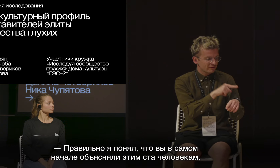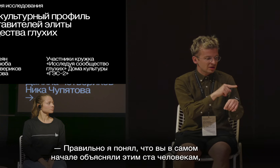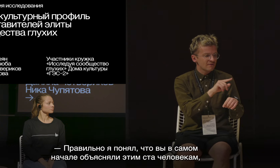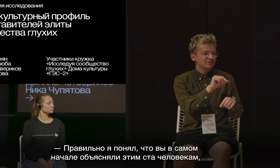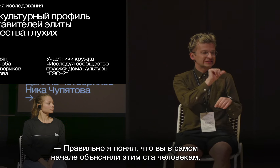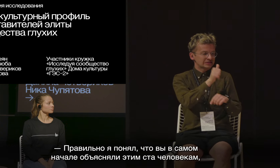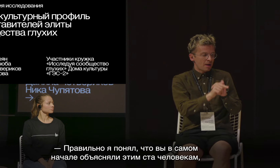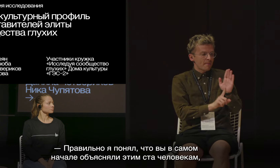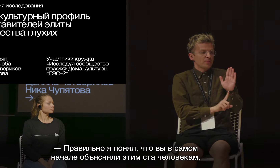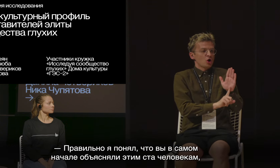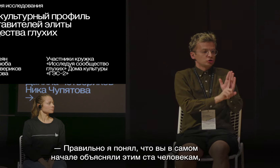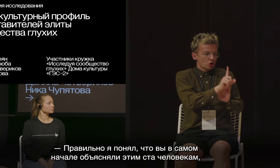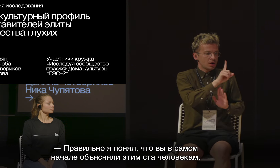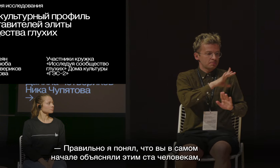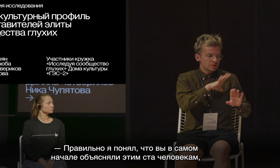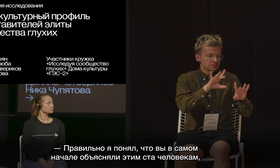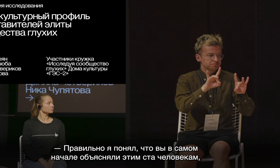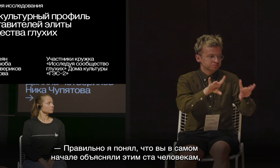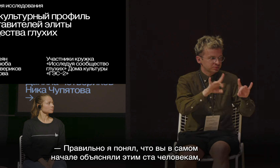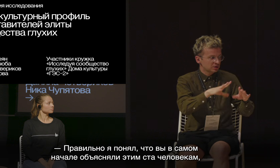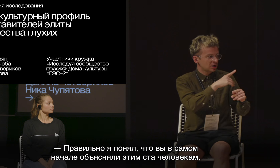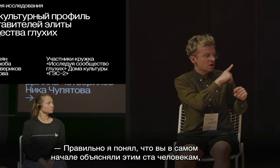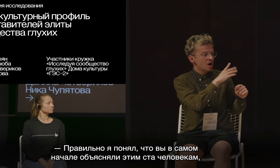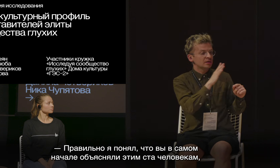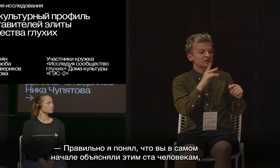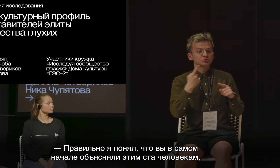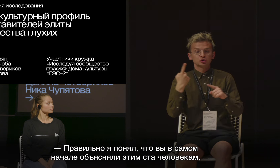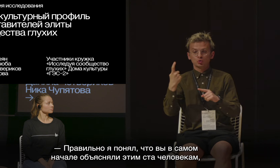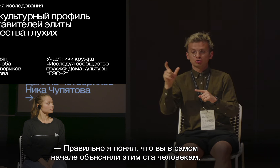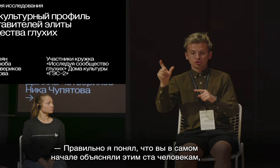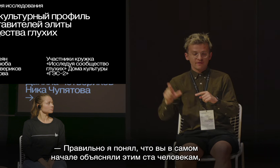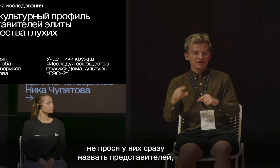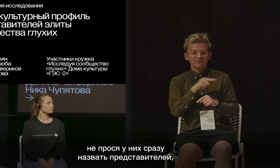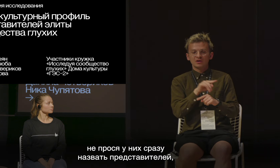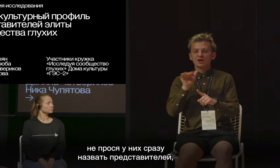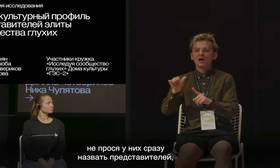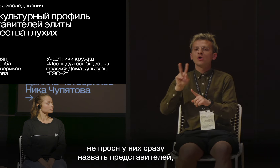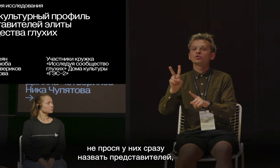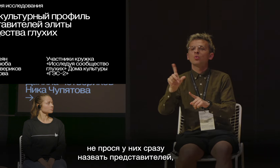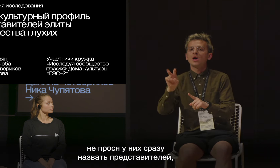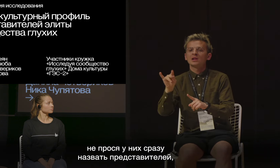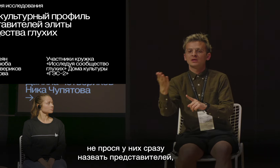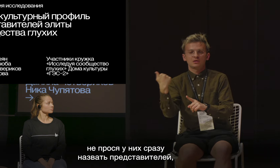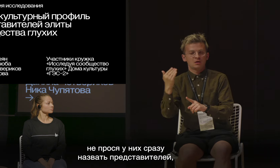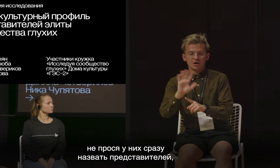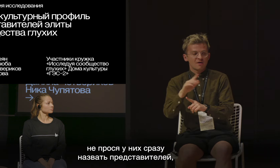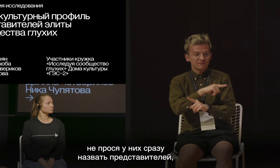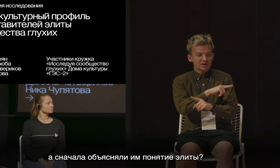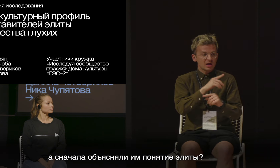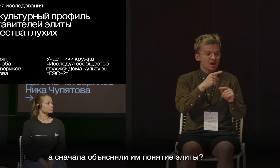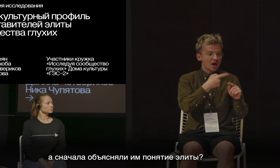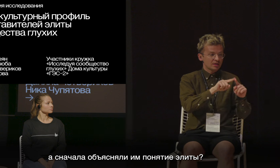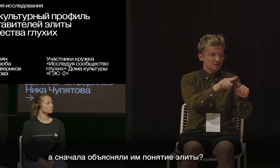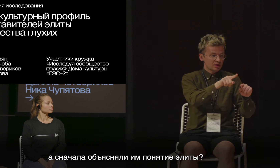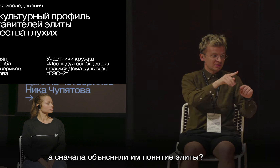Правильно я понял, что вы в самом начале объясняли вот этим 100 человекам, не прося